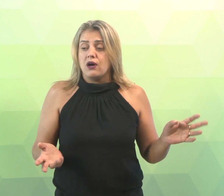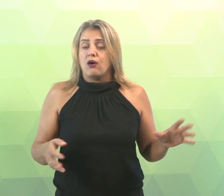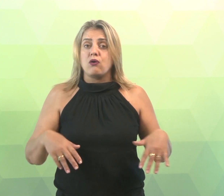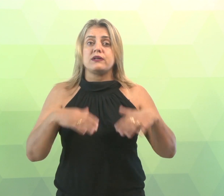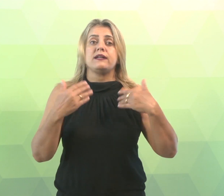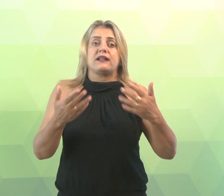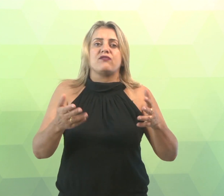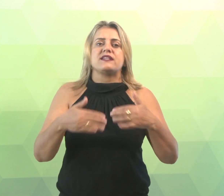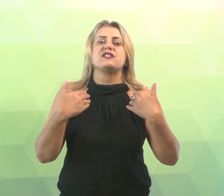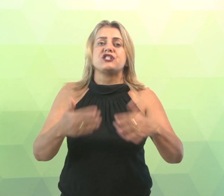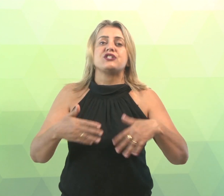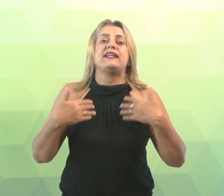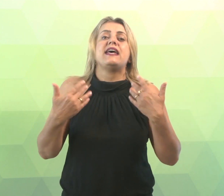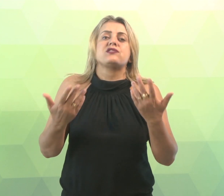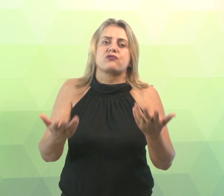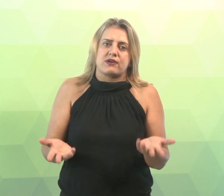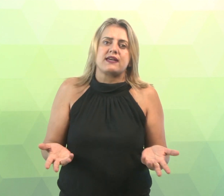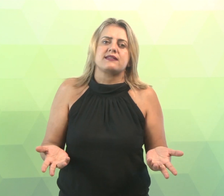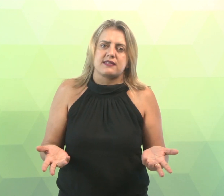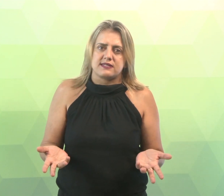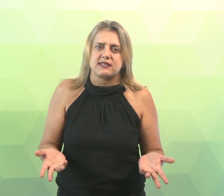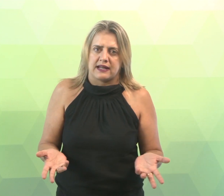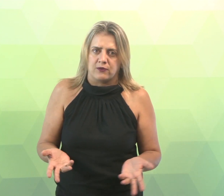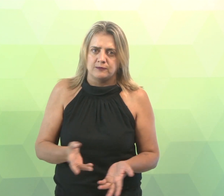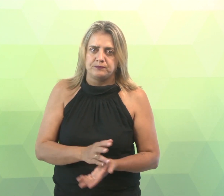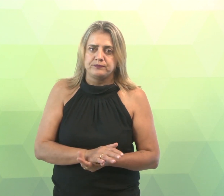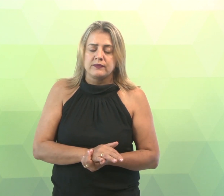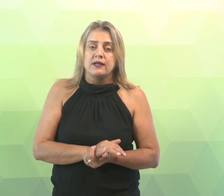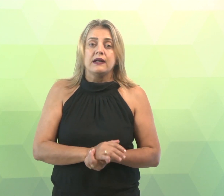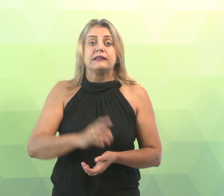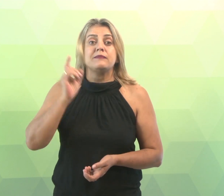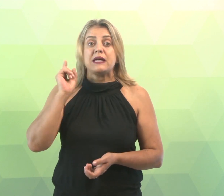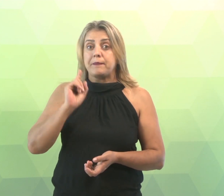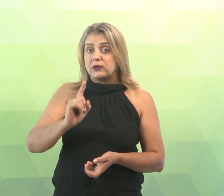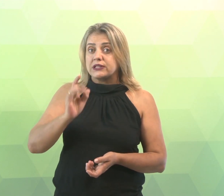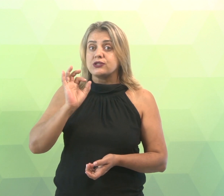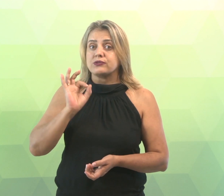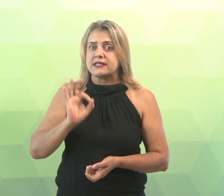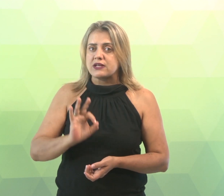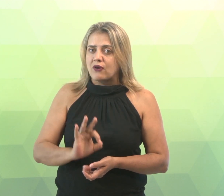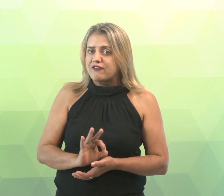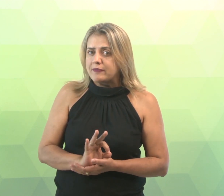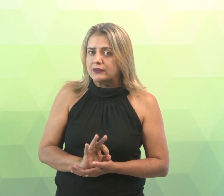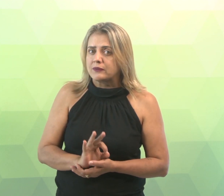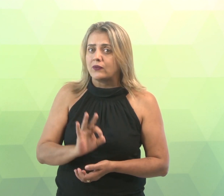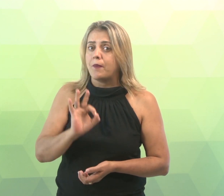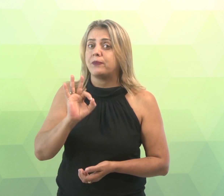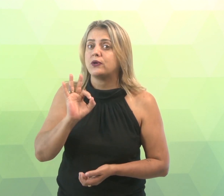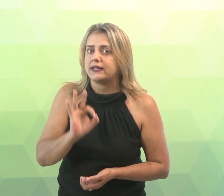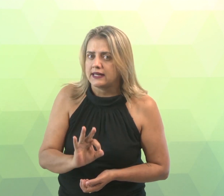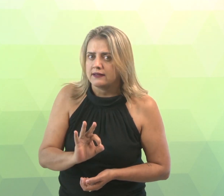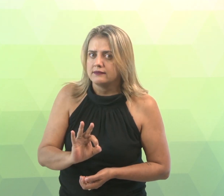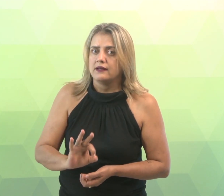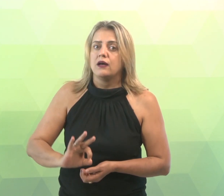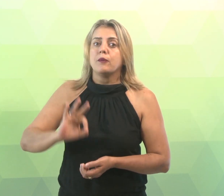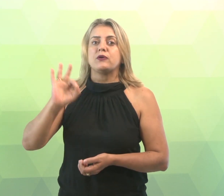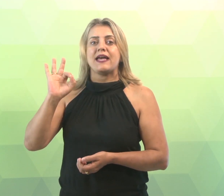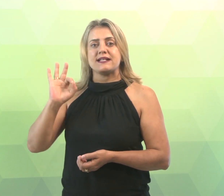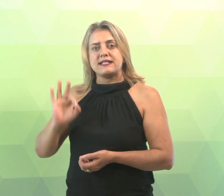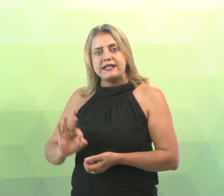ou que talvez a gente desconheça esse sinal. Também é importante conhecer o alfabeto manual, por quê? Porque as